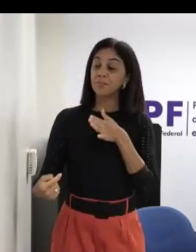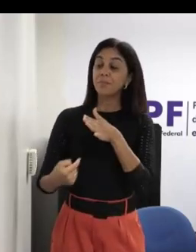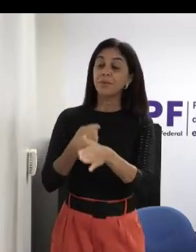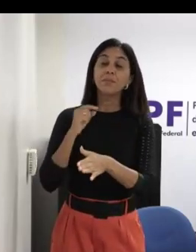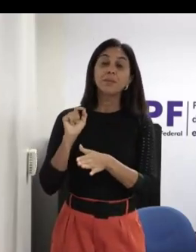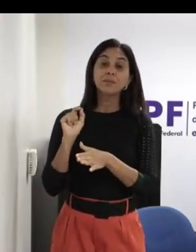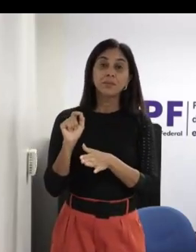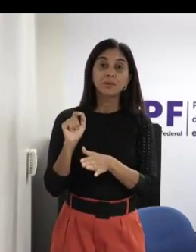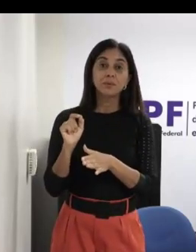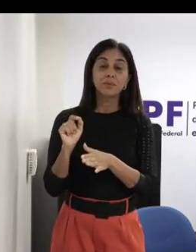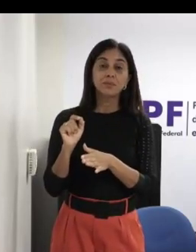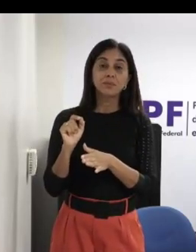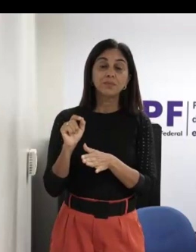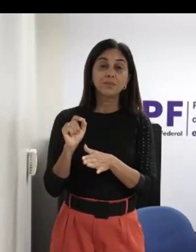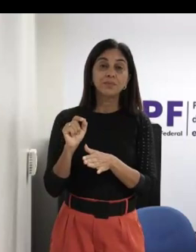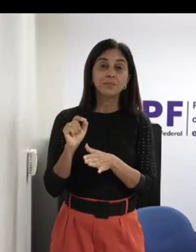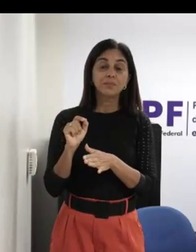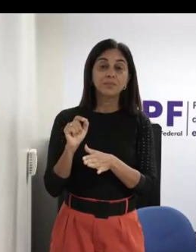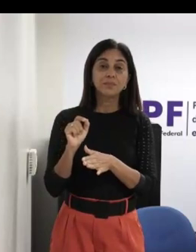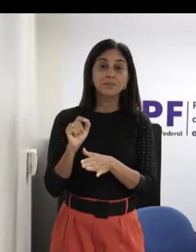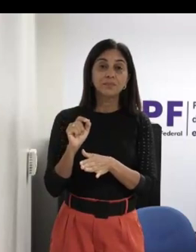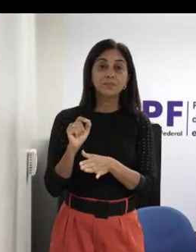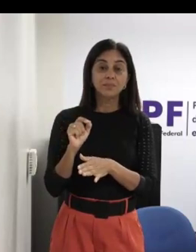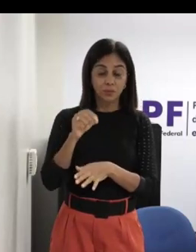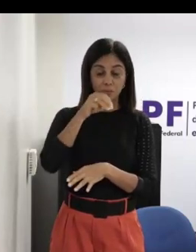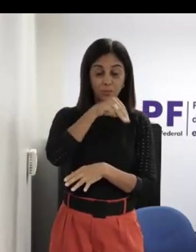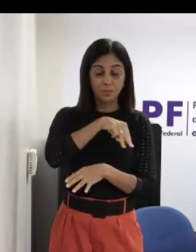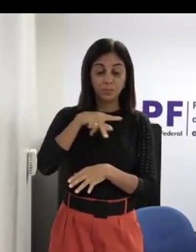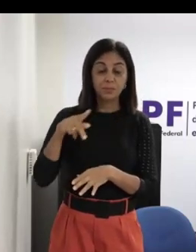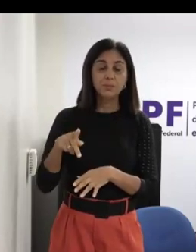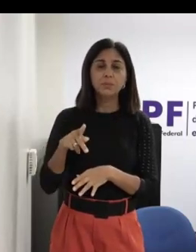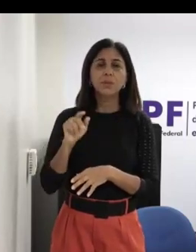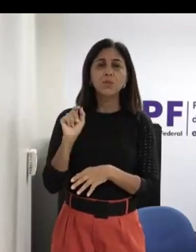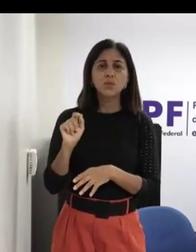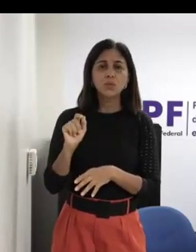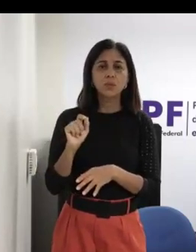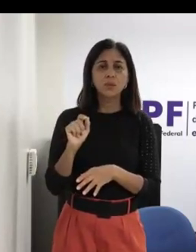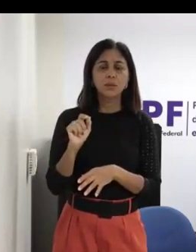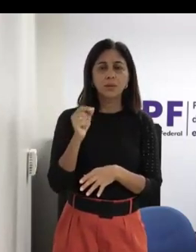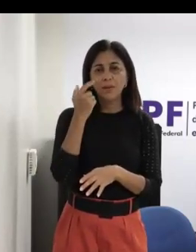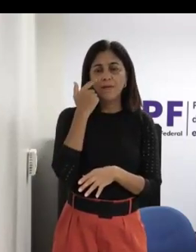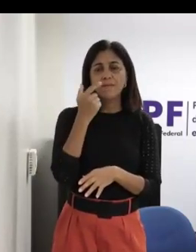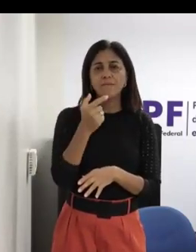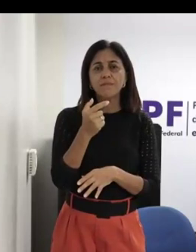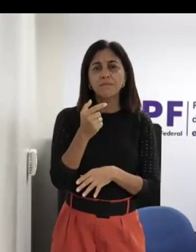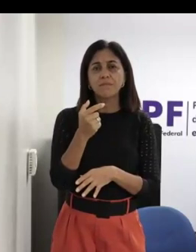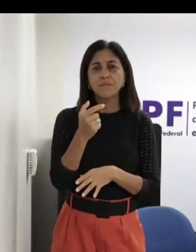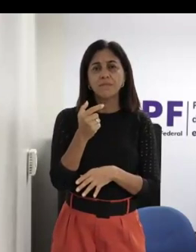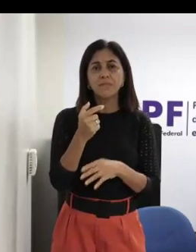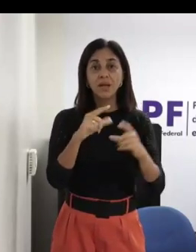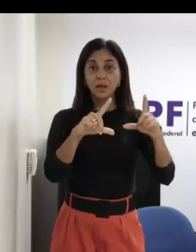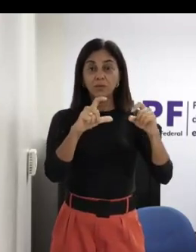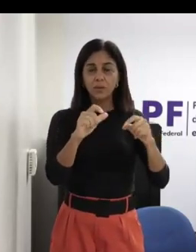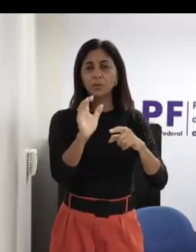interessante porque compete ao Ministério Público Federal é fazer um juízo da prova se aquela prova é suficiente